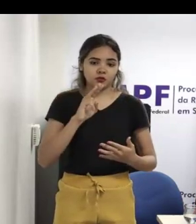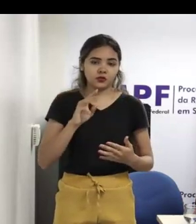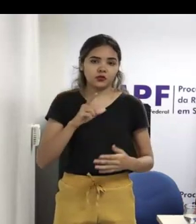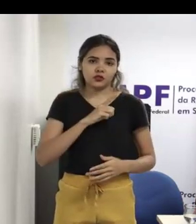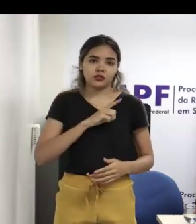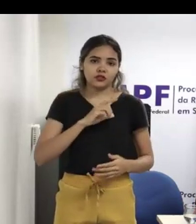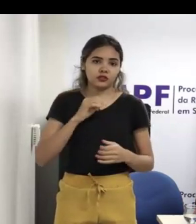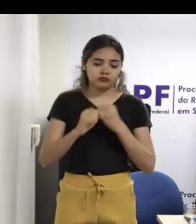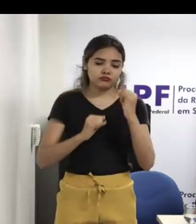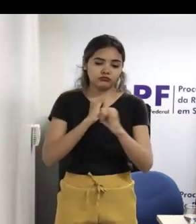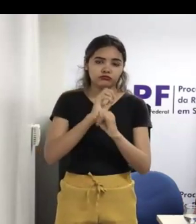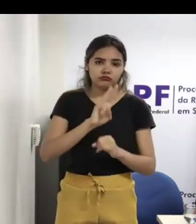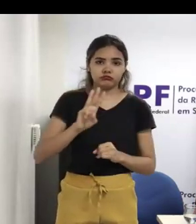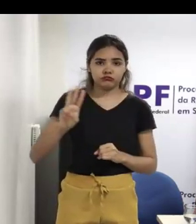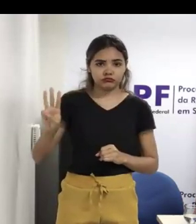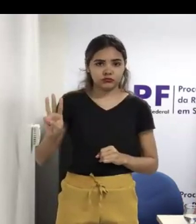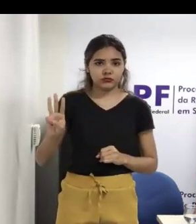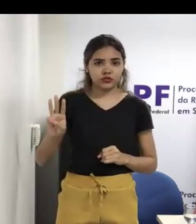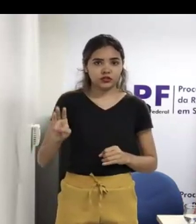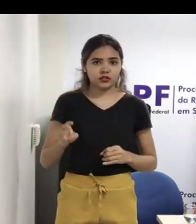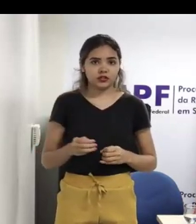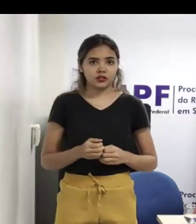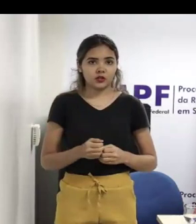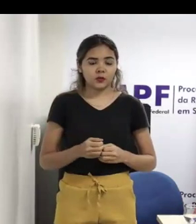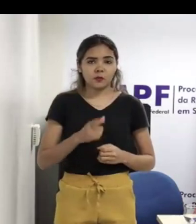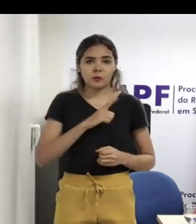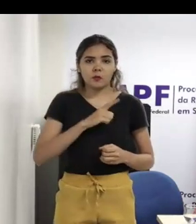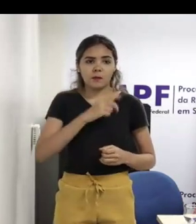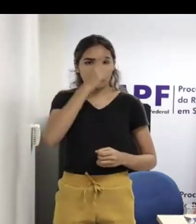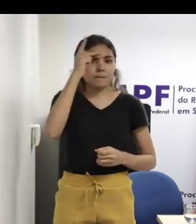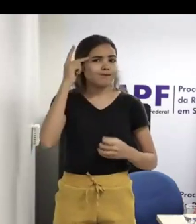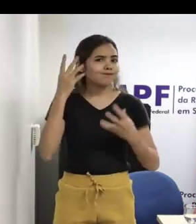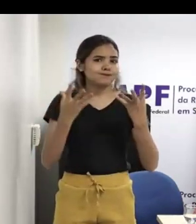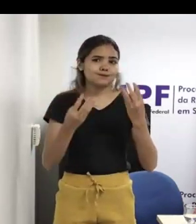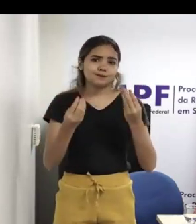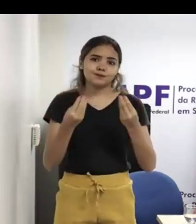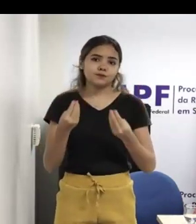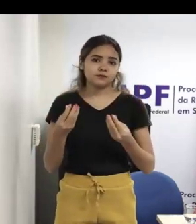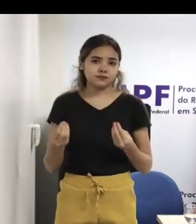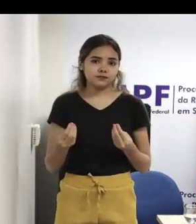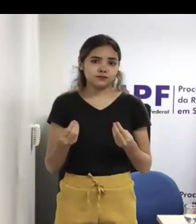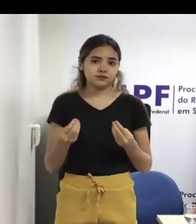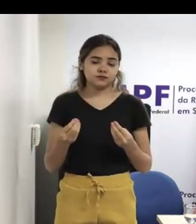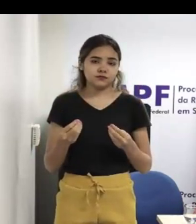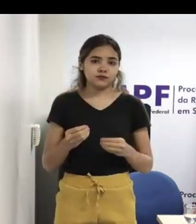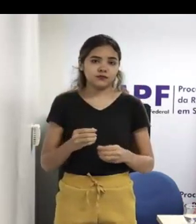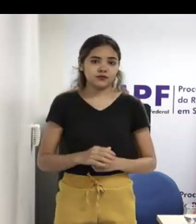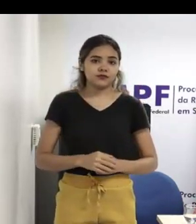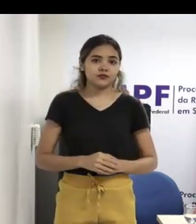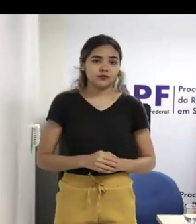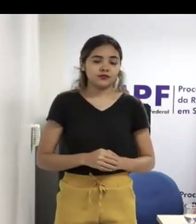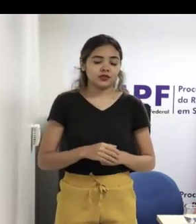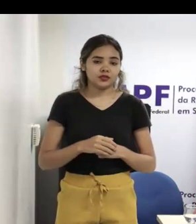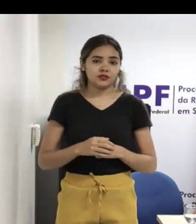impressionante tinham mais de 20.000 pessoas online Sabe que horas 10 horas da manhã